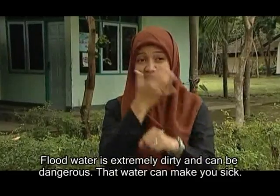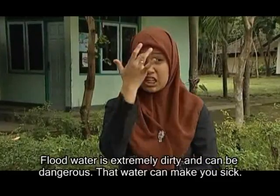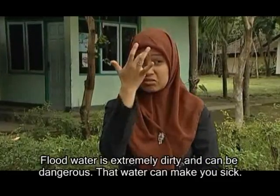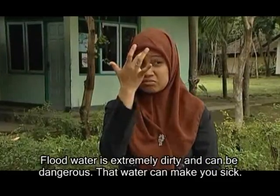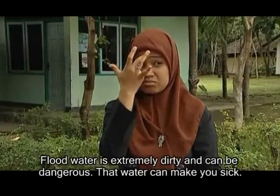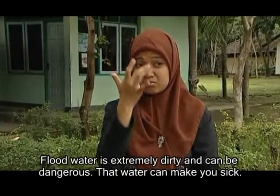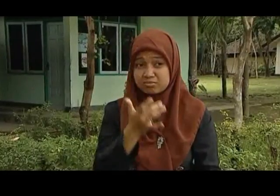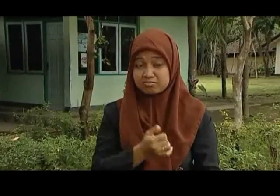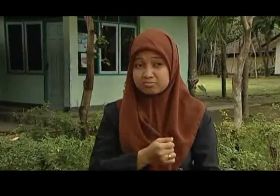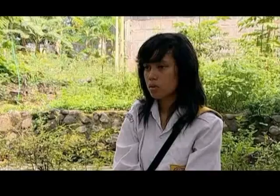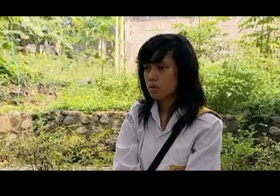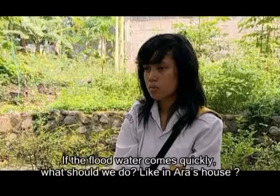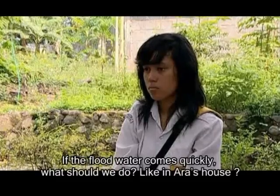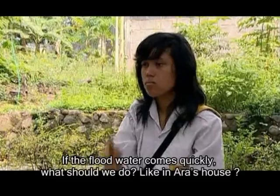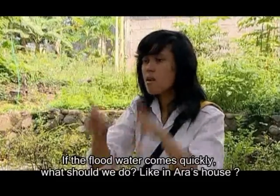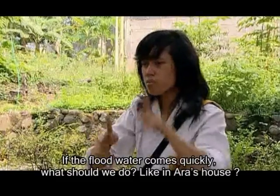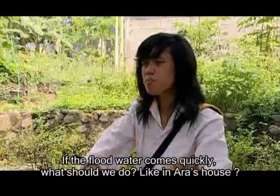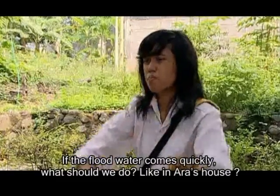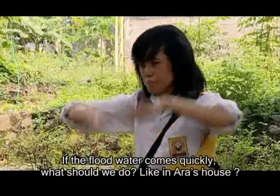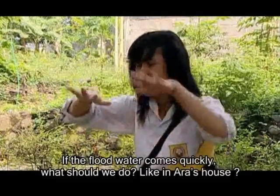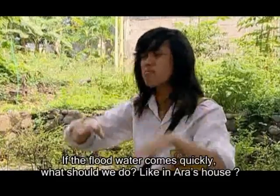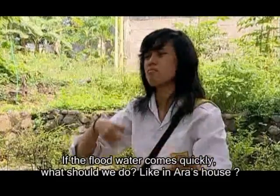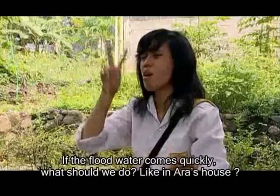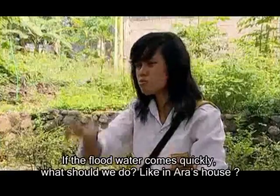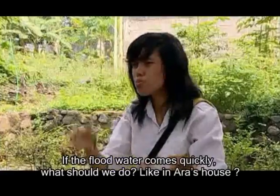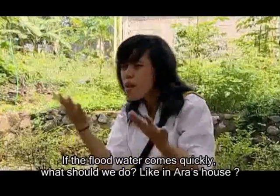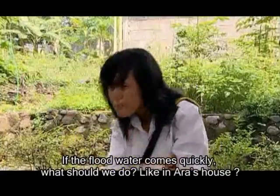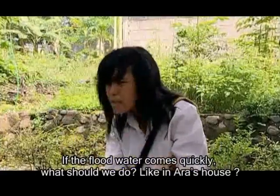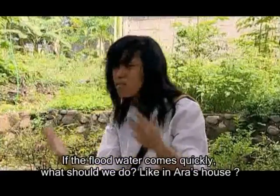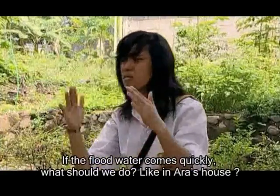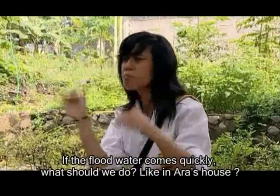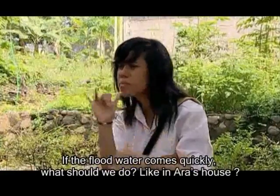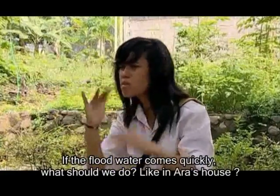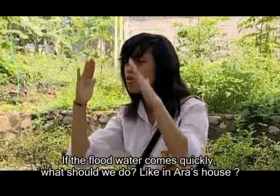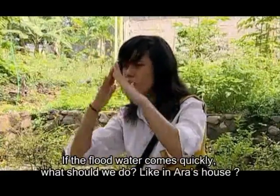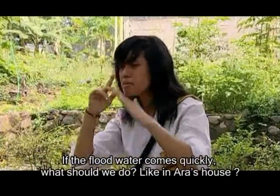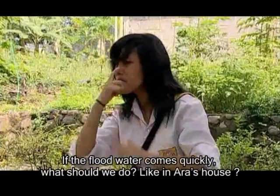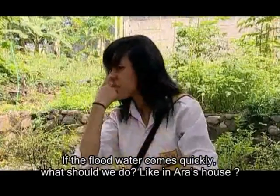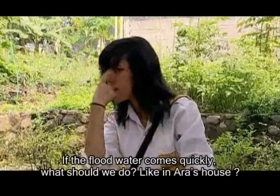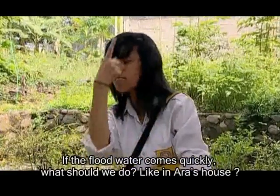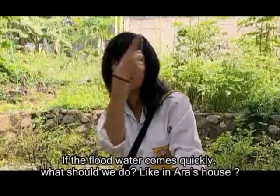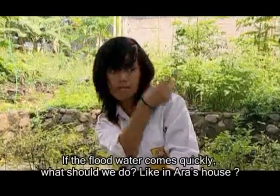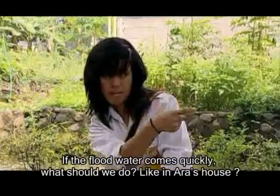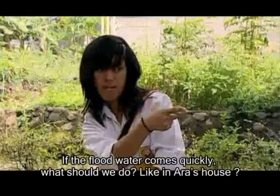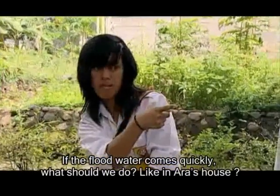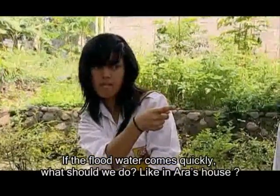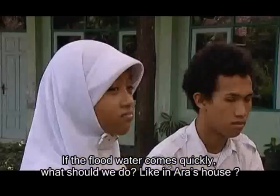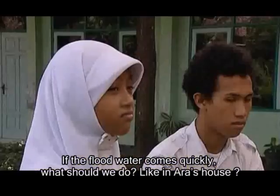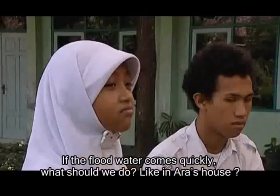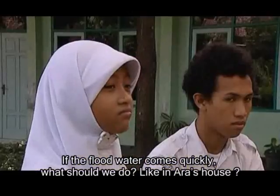sakit. Kalau banjir yang bersifat cepat datang, apa yang harus dilakukan, Bu? Seperti di rumah